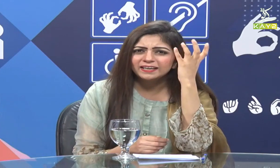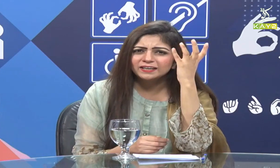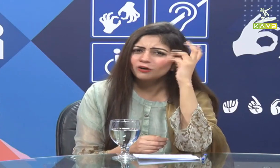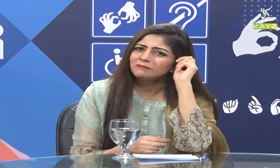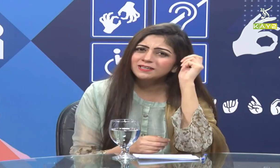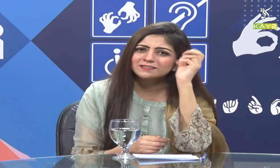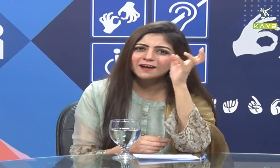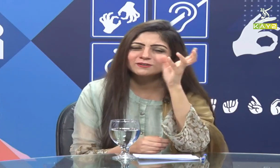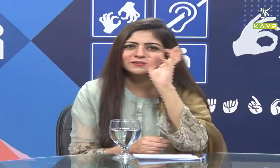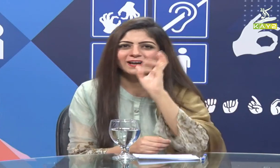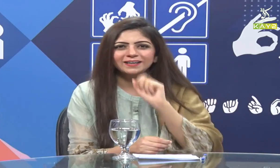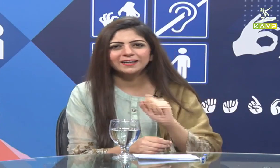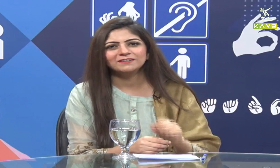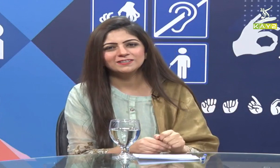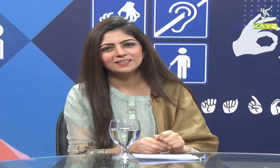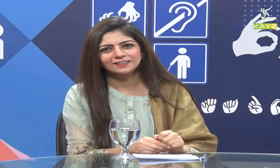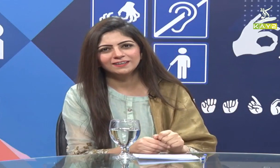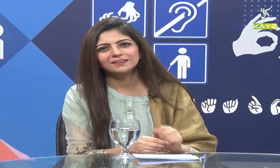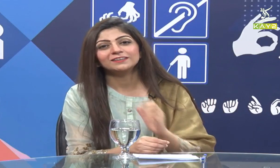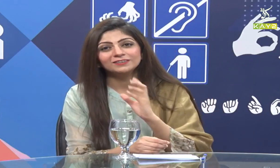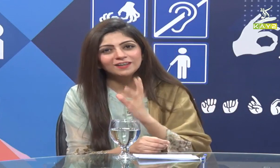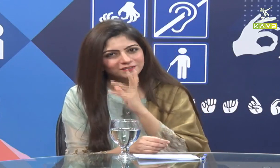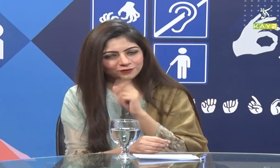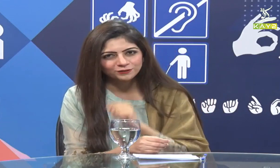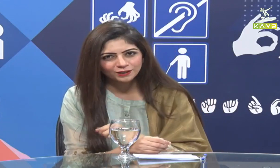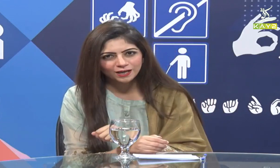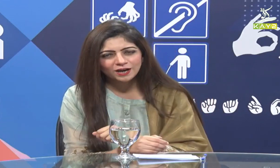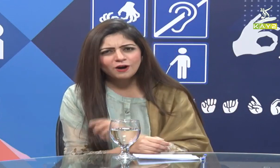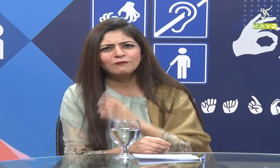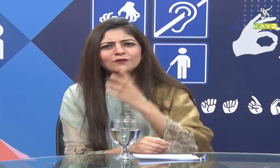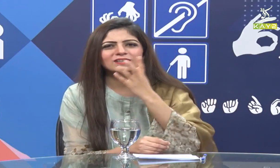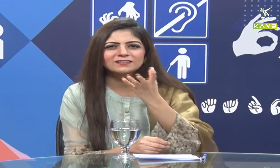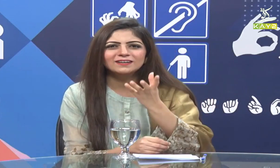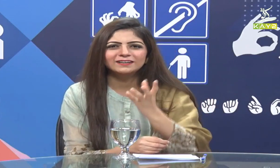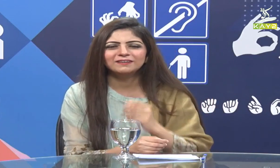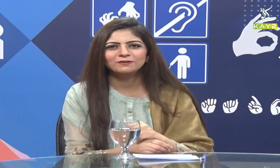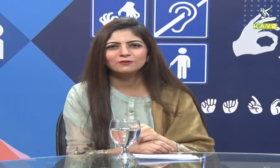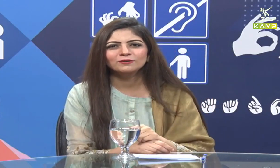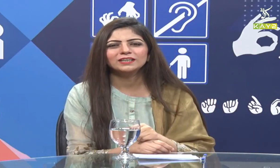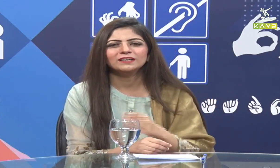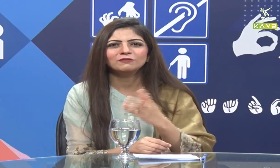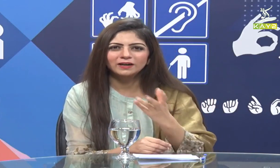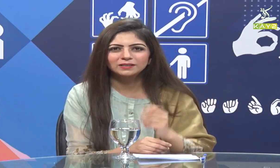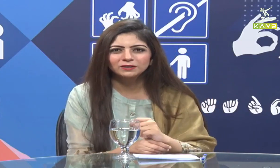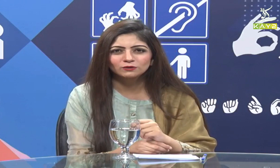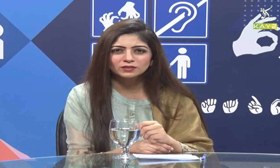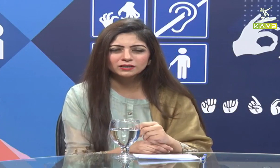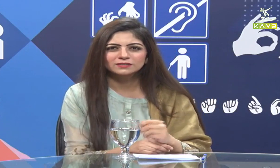एक नॉर्मल इंसान को साइन लैंग्वेज सीखना कितना ज़रूरी है और वो किस तरह डेफ़ लोगों के लिए वो फ़ायदेमंद हो सकता है, जिस